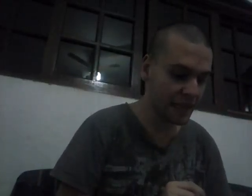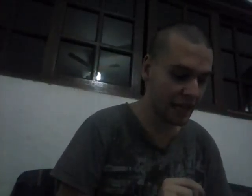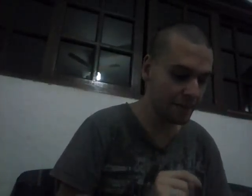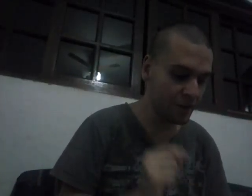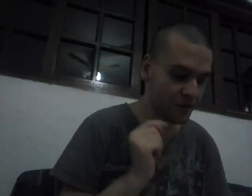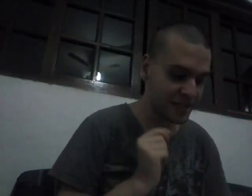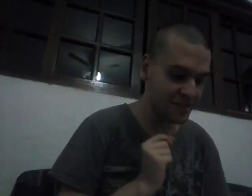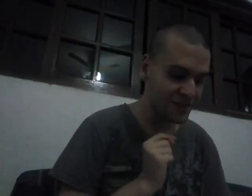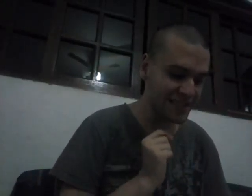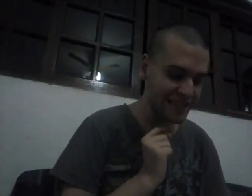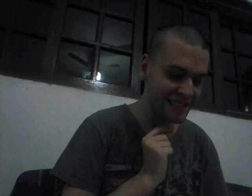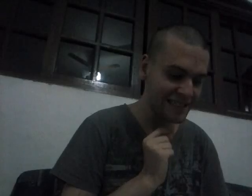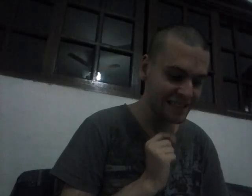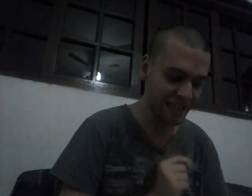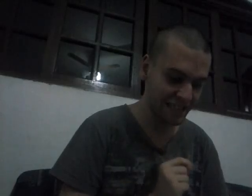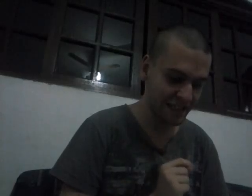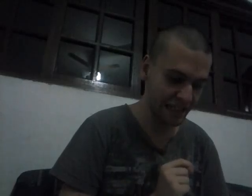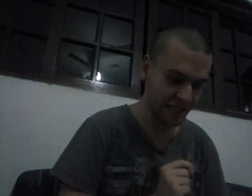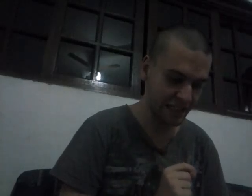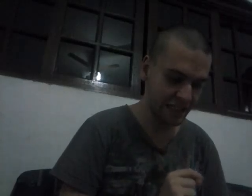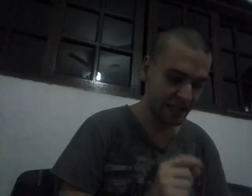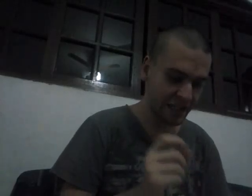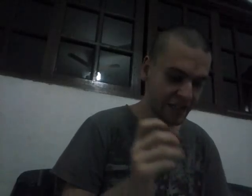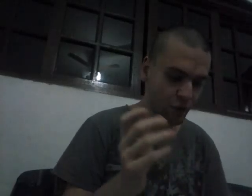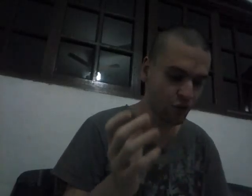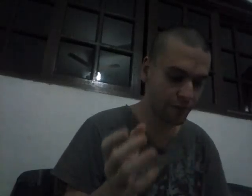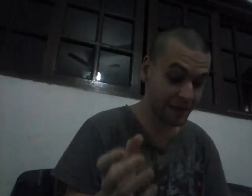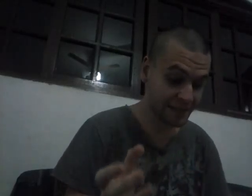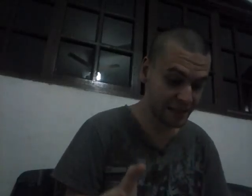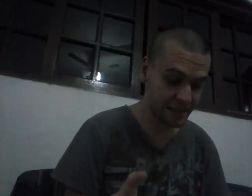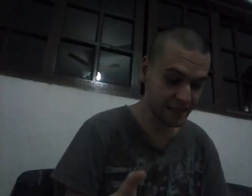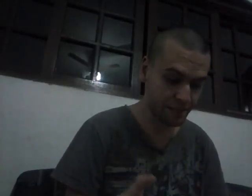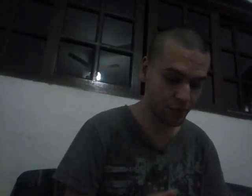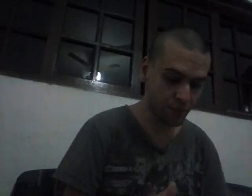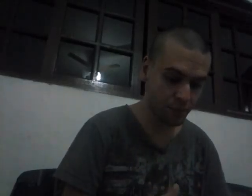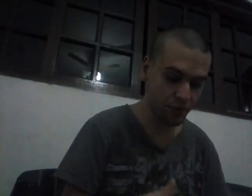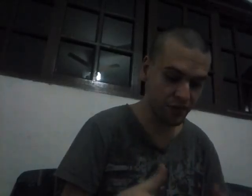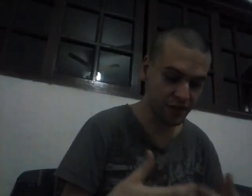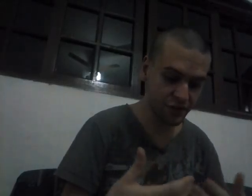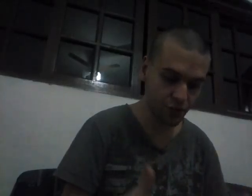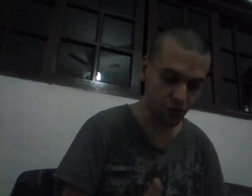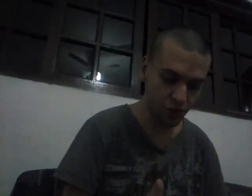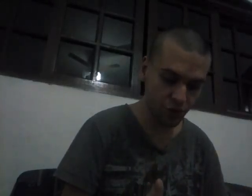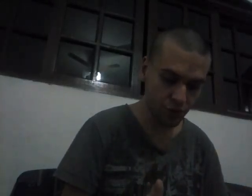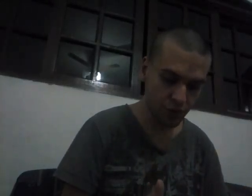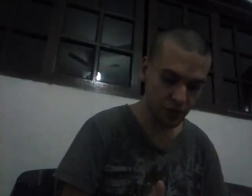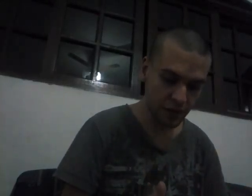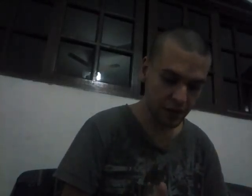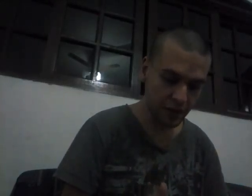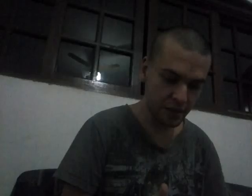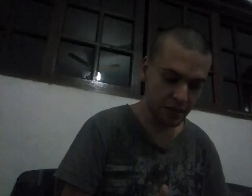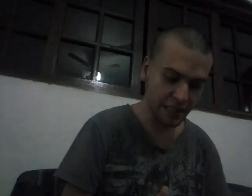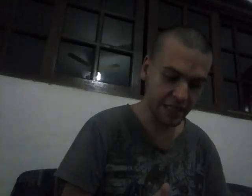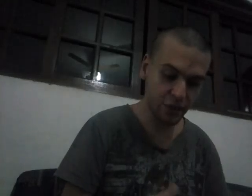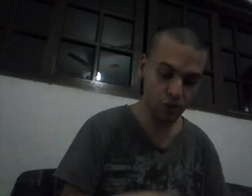é em 1960, que houve pesquisa por um professor e